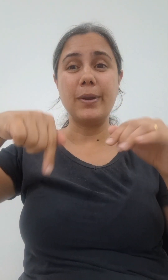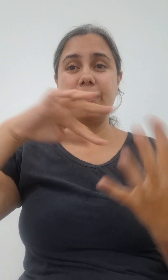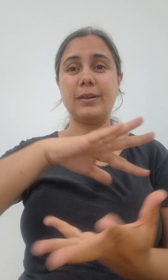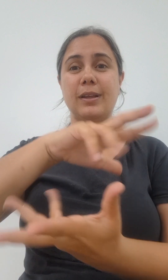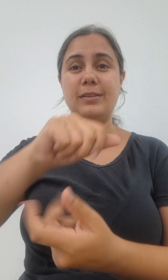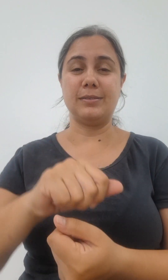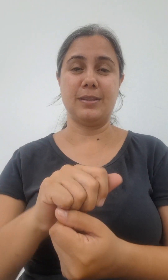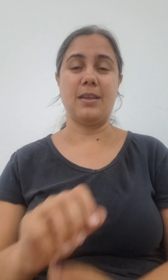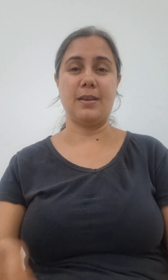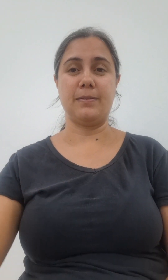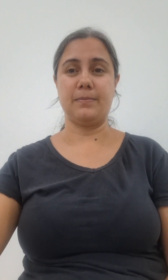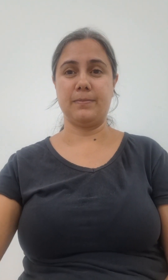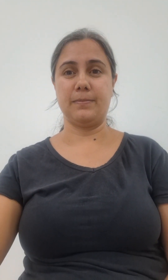terra.